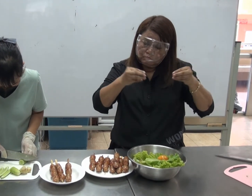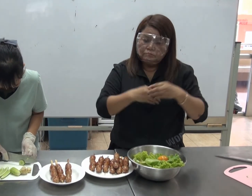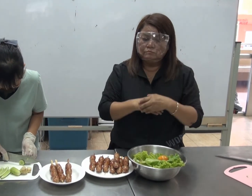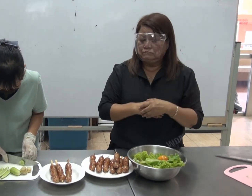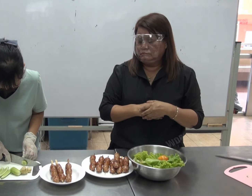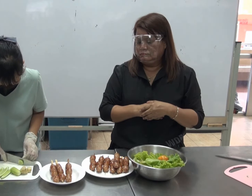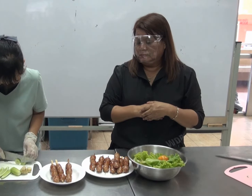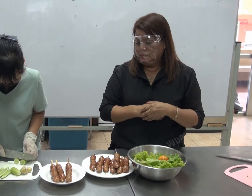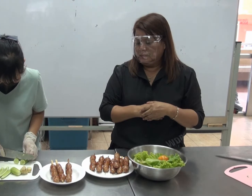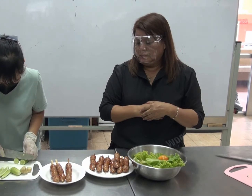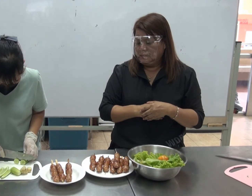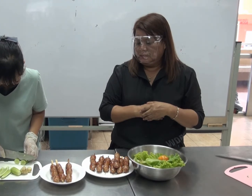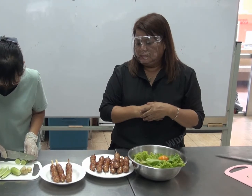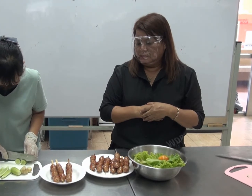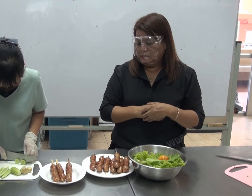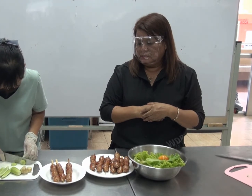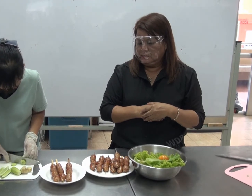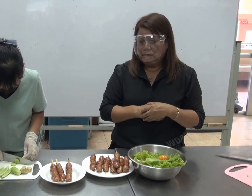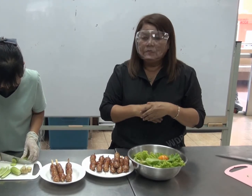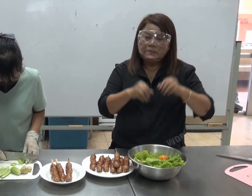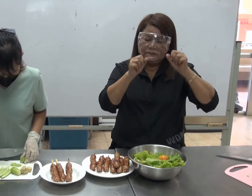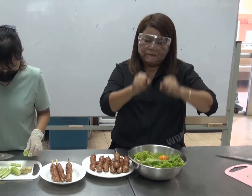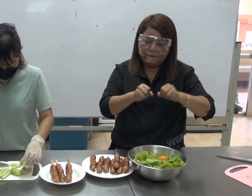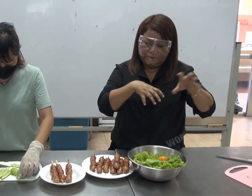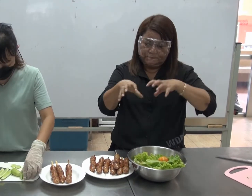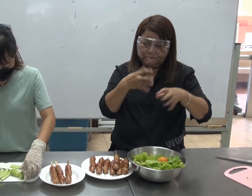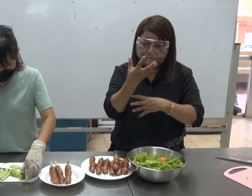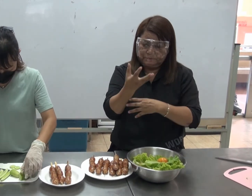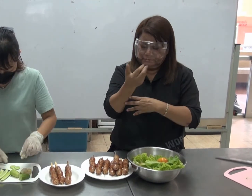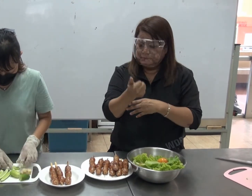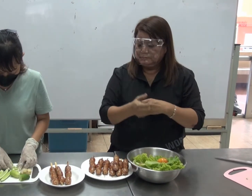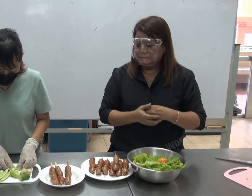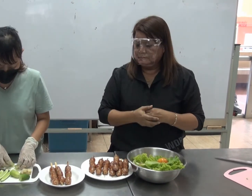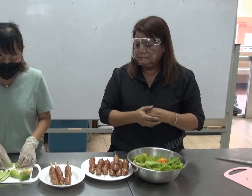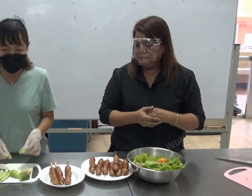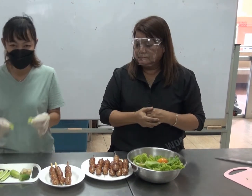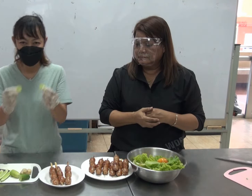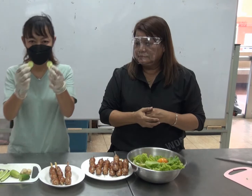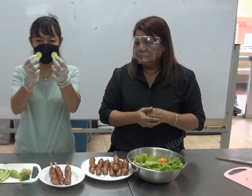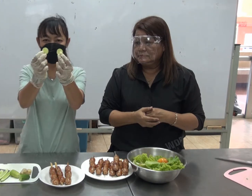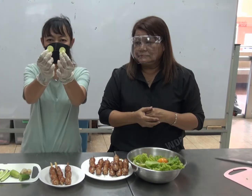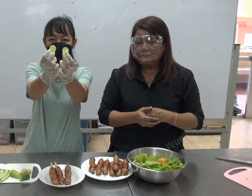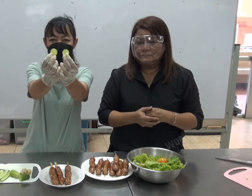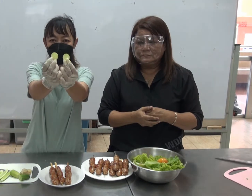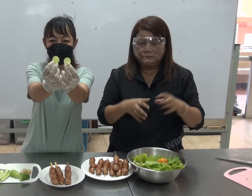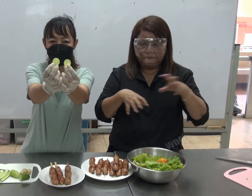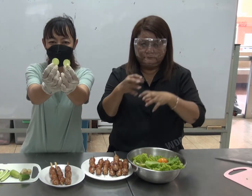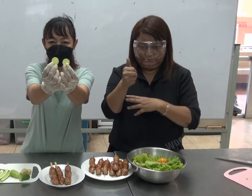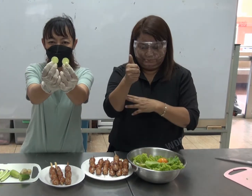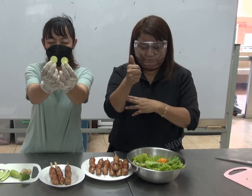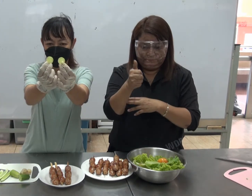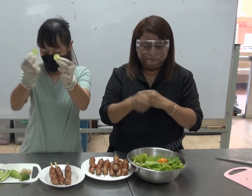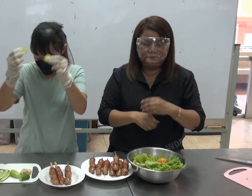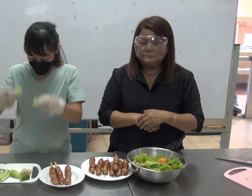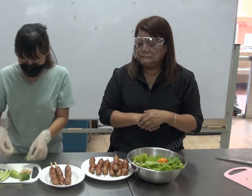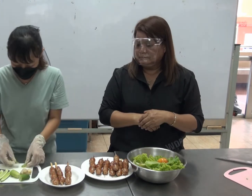เป็นวงกลมนะคะก็สามารถเอามาแต่งจานได้เหมือนกันนี่เป็นวงกลมอย่างนี้นี่นะคะวงก